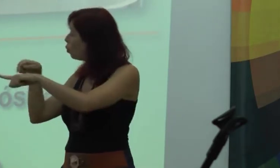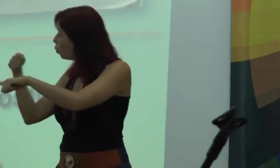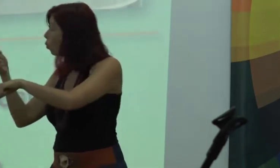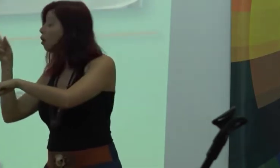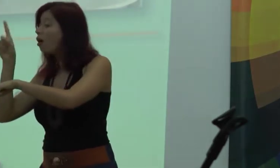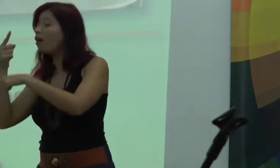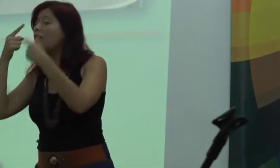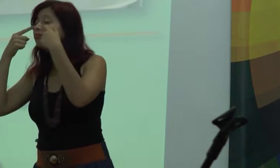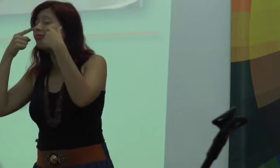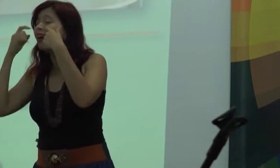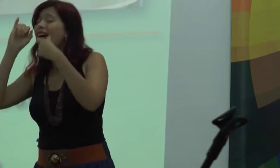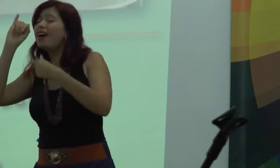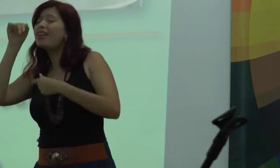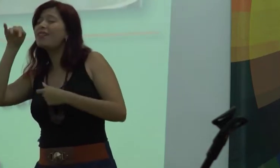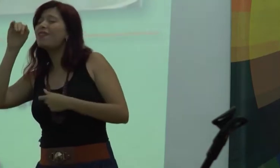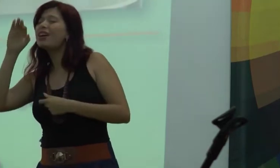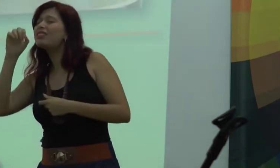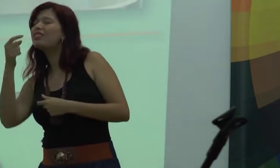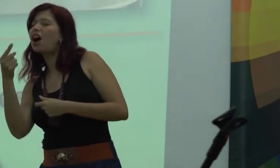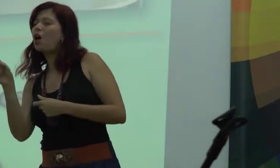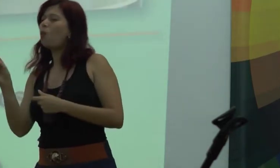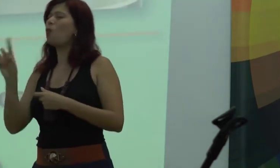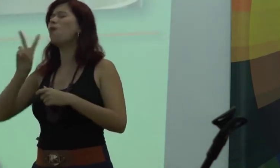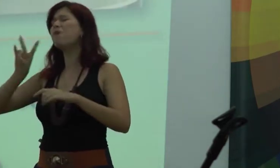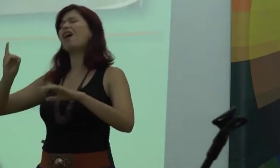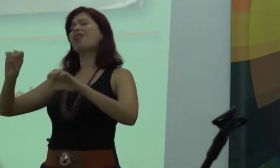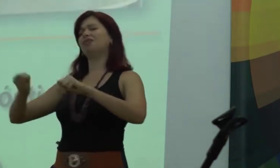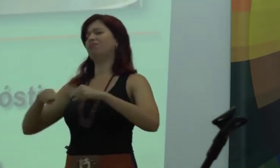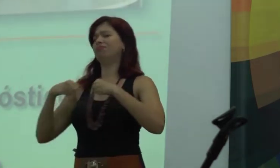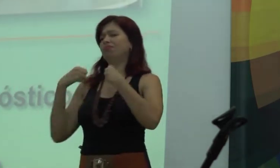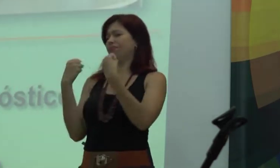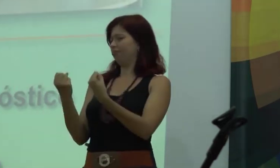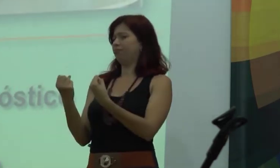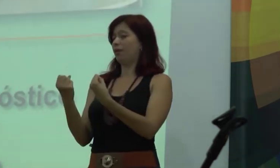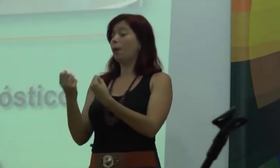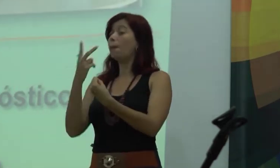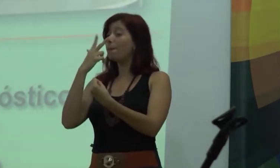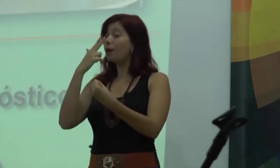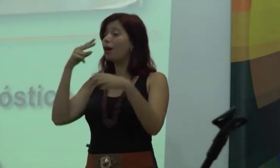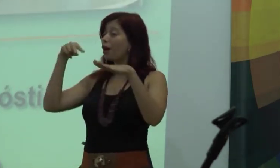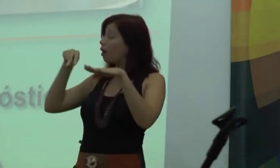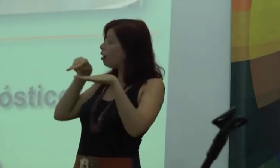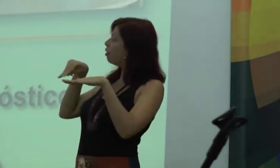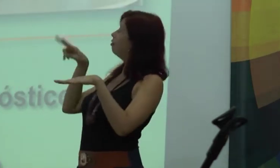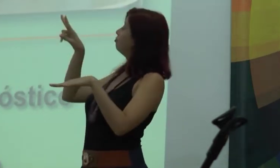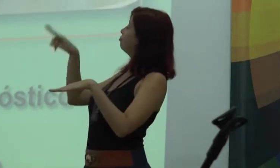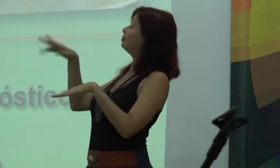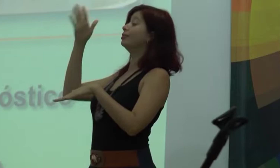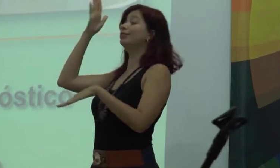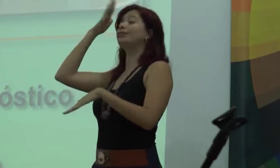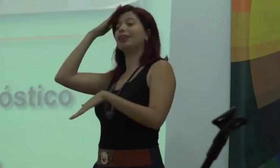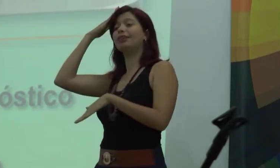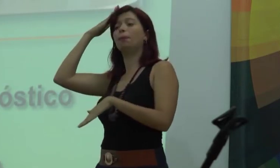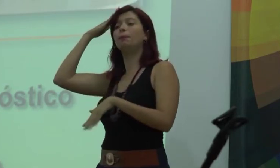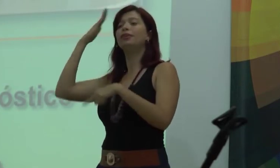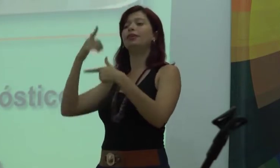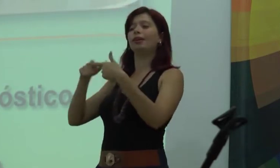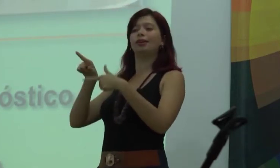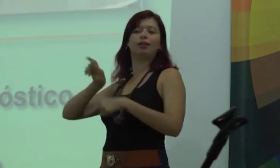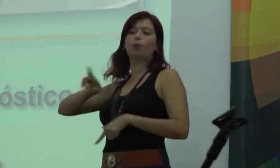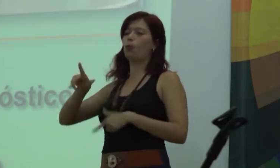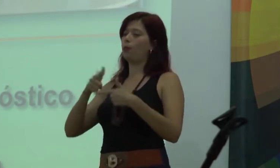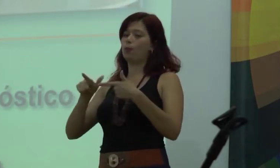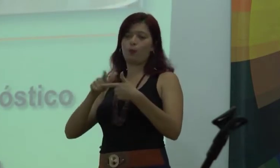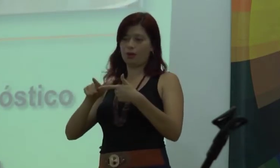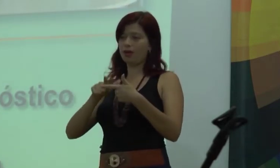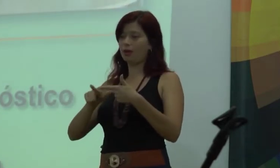ela disse que isso não era uma doença, era uma infecção, né? Era um problema que ele poderia